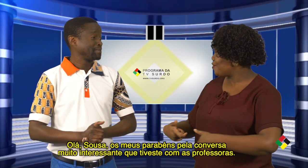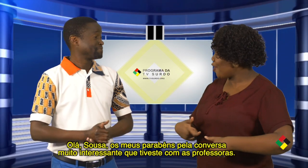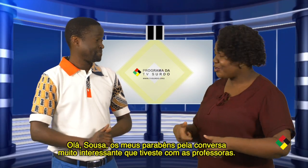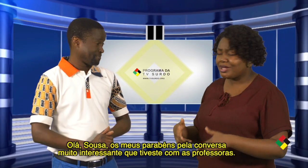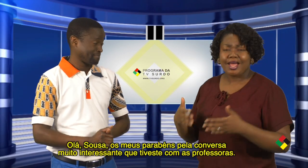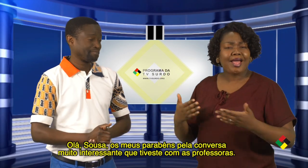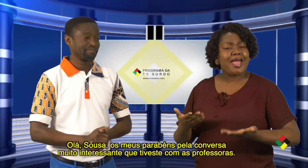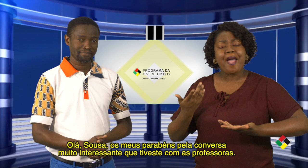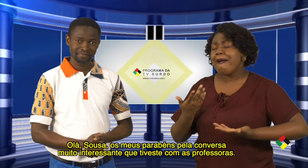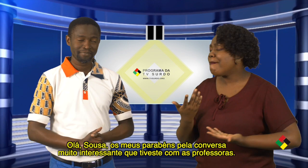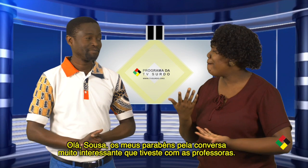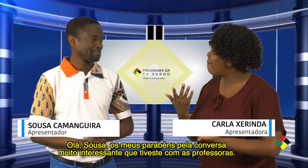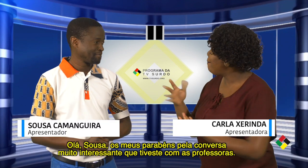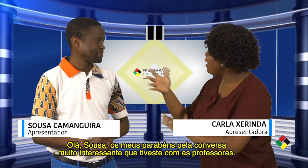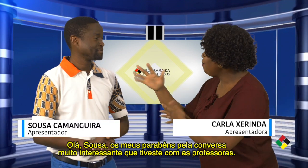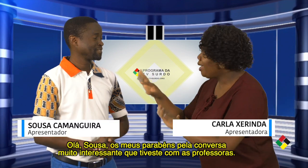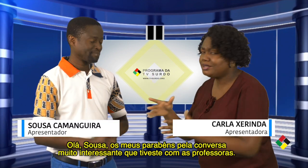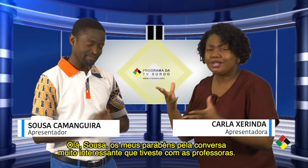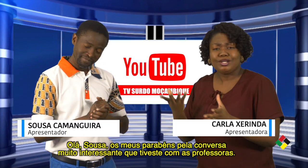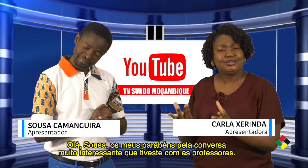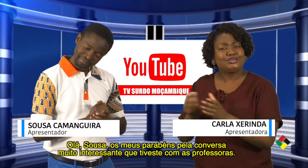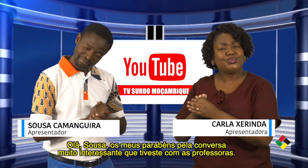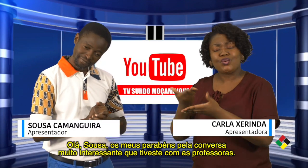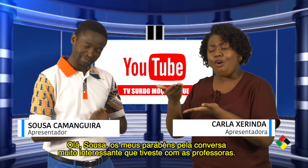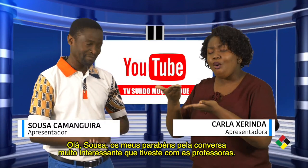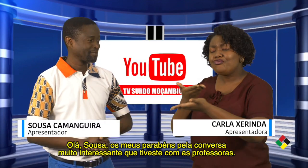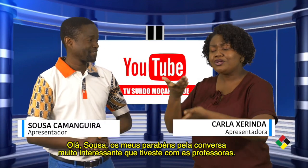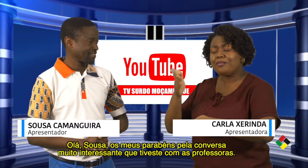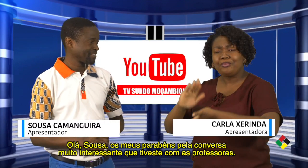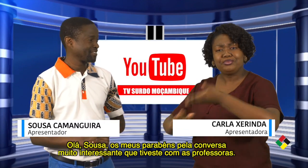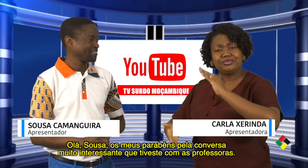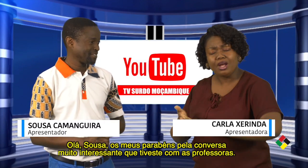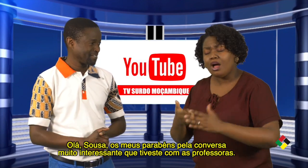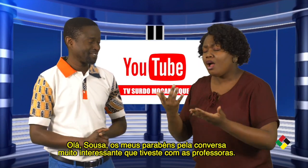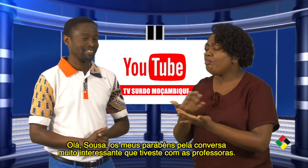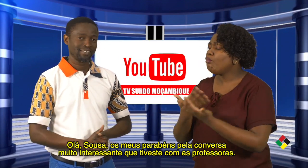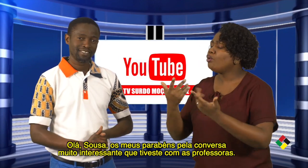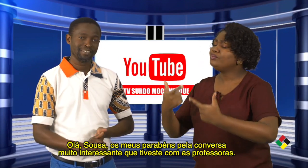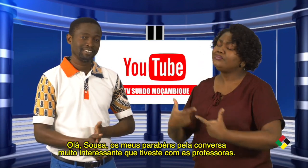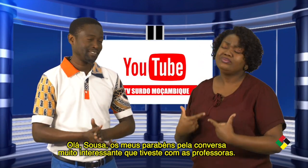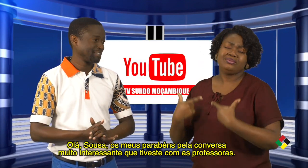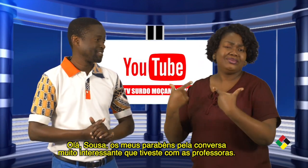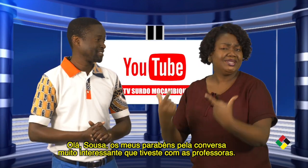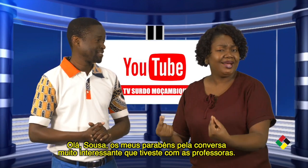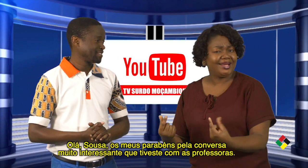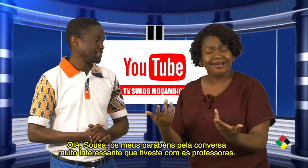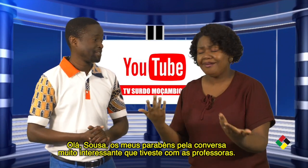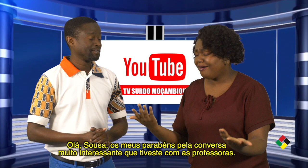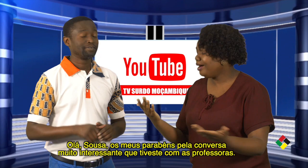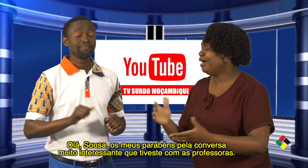Olá, Souza! Os meus parabéns pela conversa muito interessante que tiveste com as professoras.